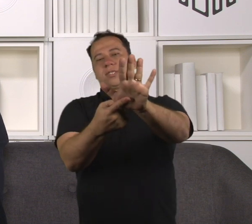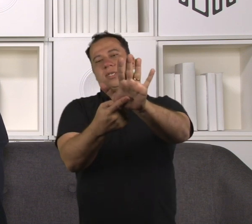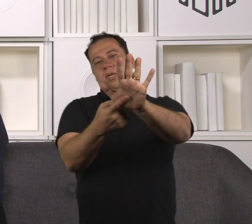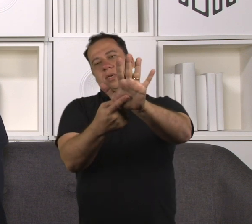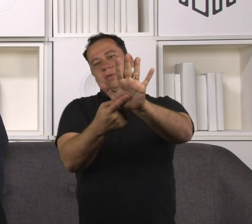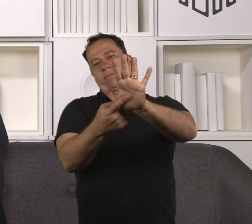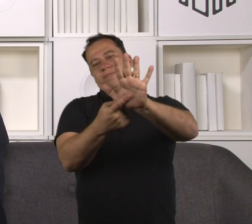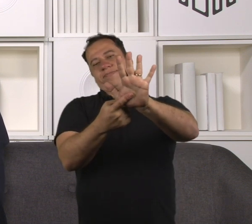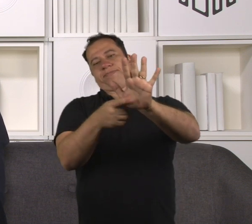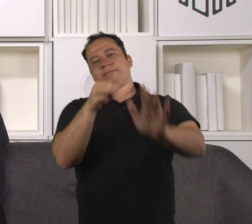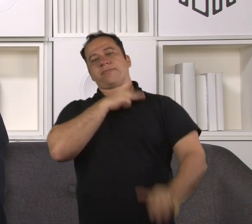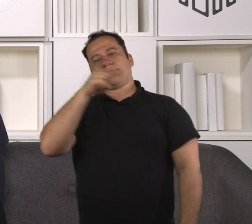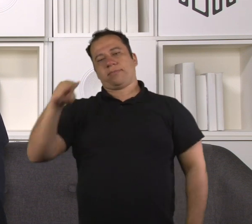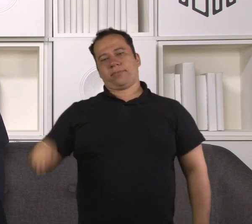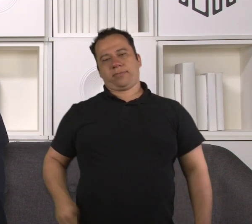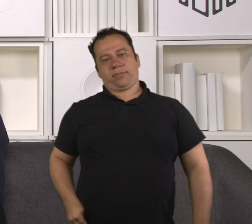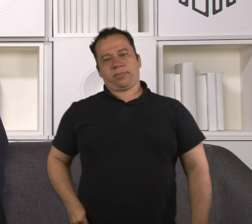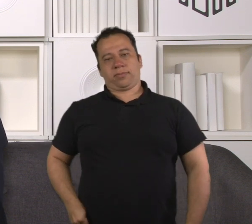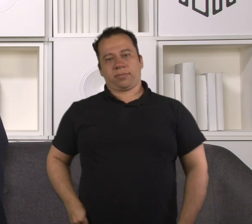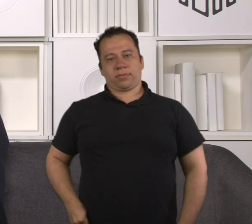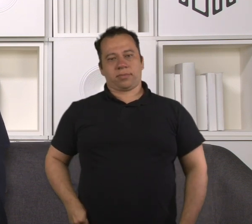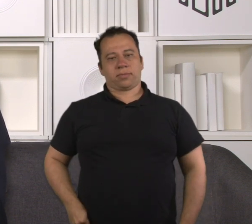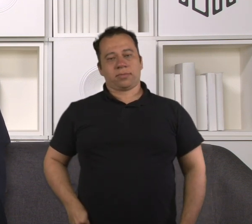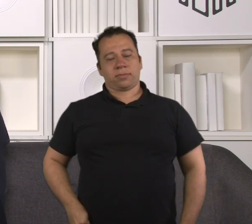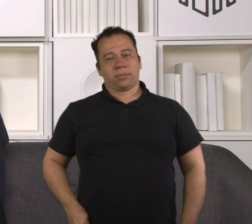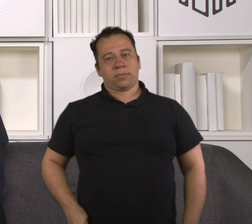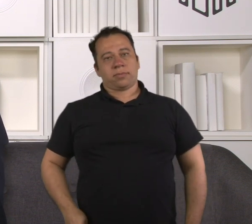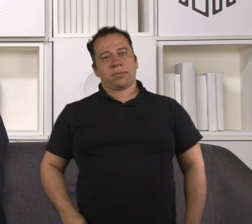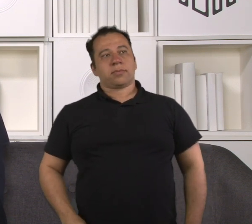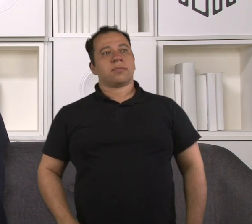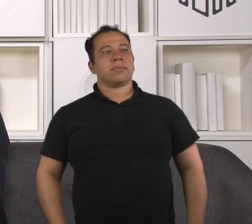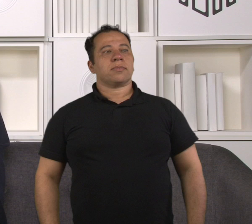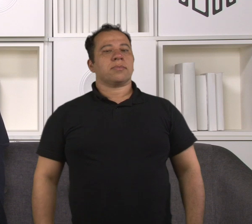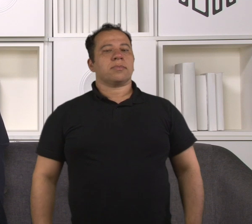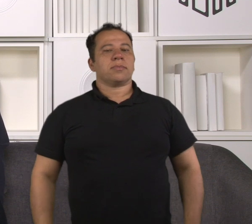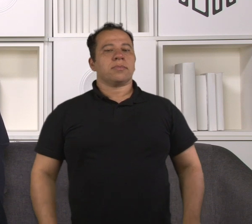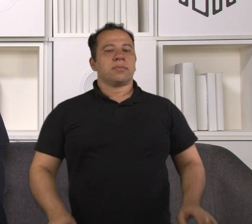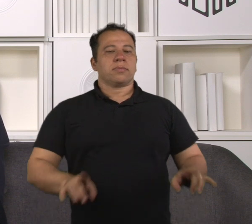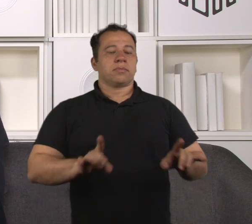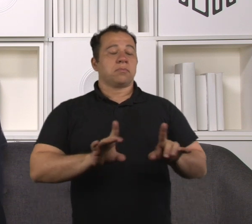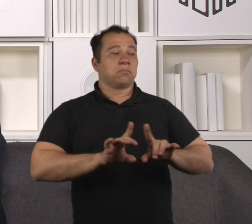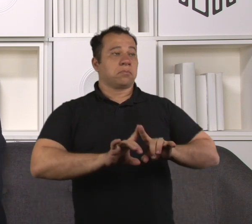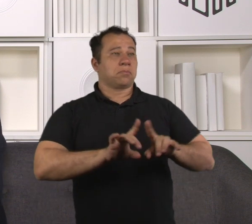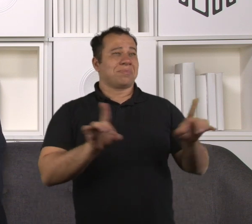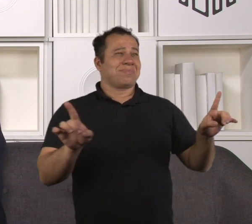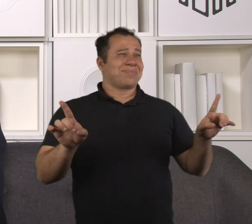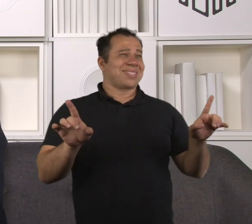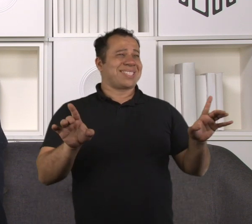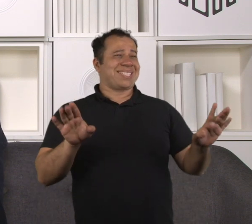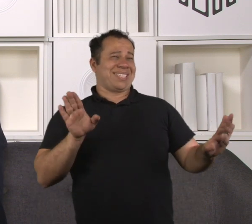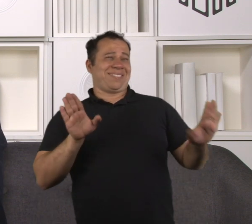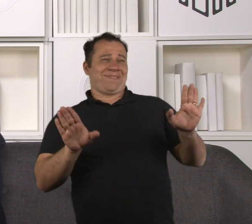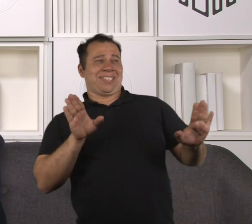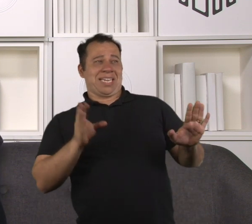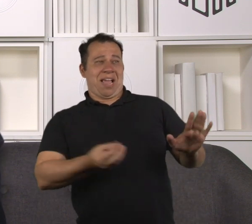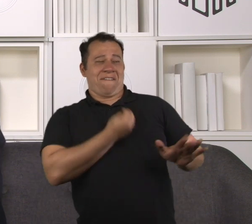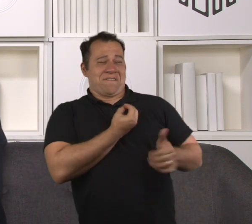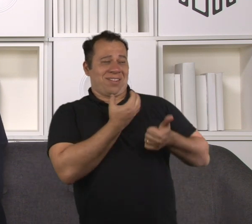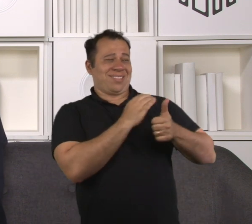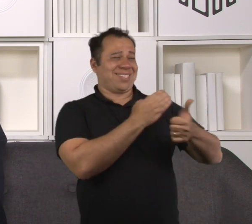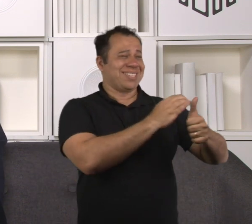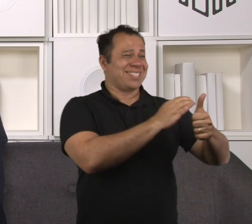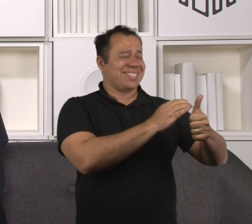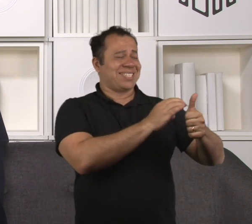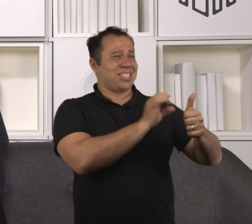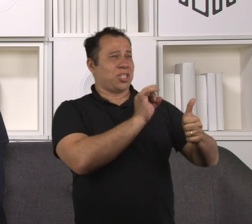Construir uma espiritualidade baseada em milagres, como se Deus estivesse comprometido com o nosso conforto, fazendo